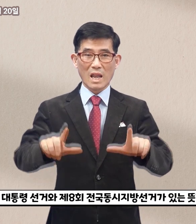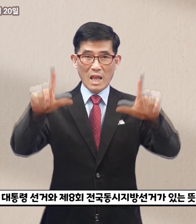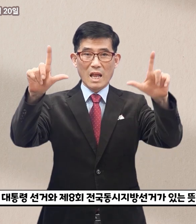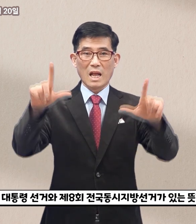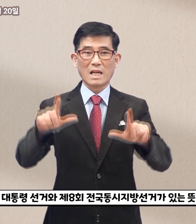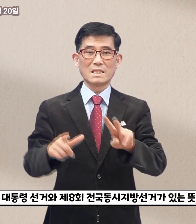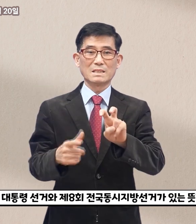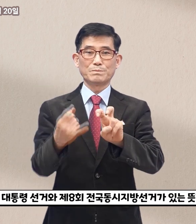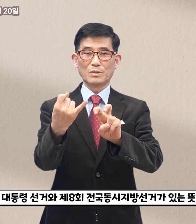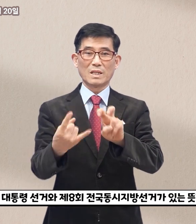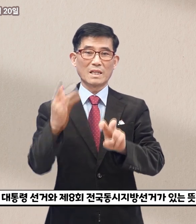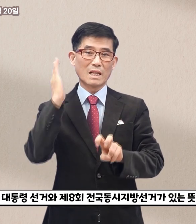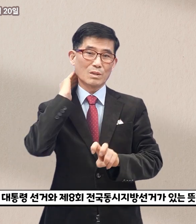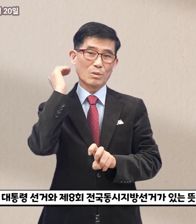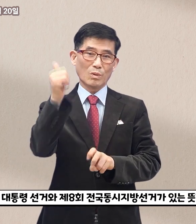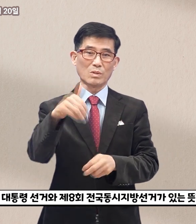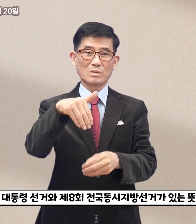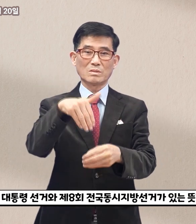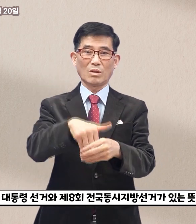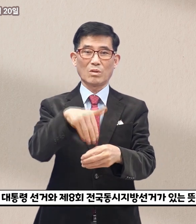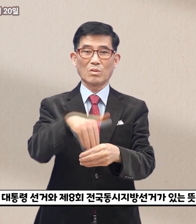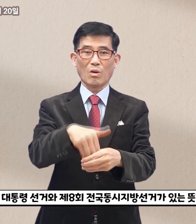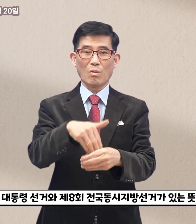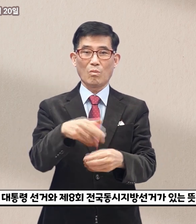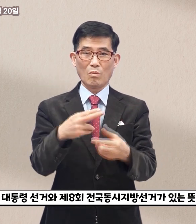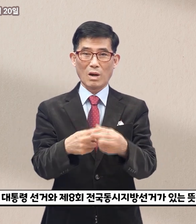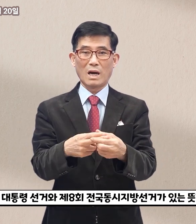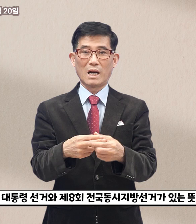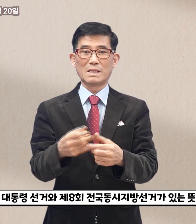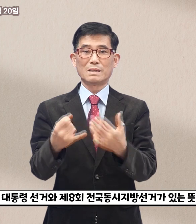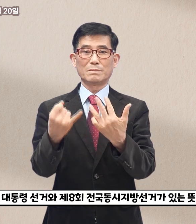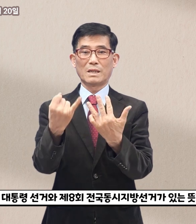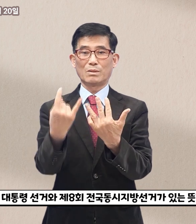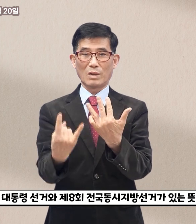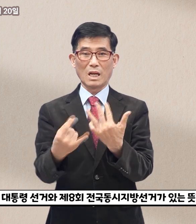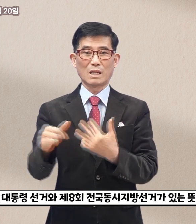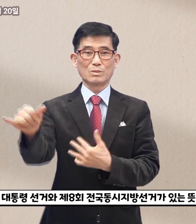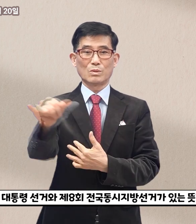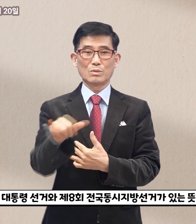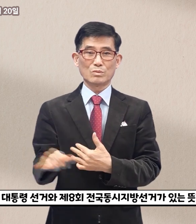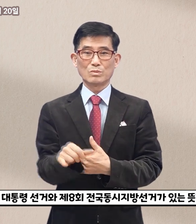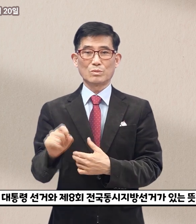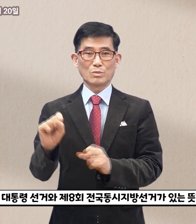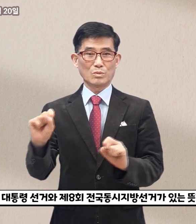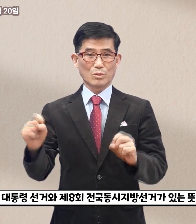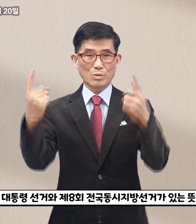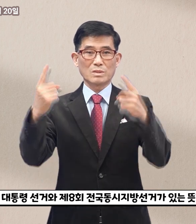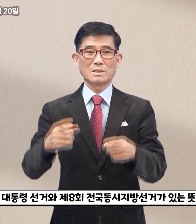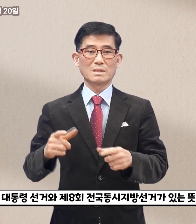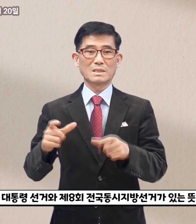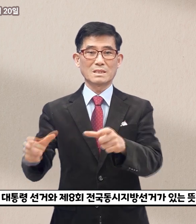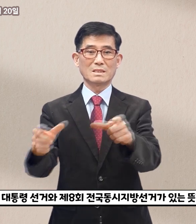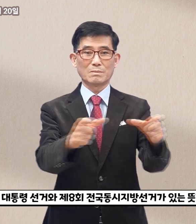올해는 제20회 대통령 선거와 제8회 전국동시지방선거가 있는